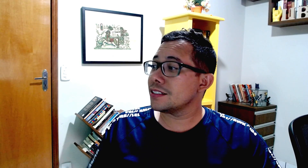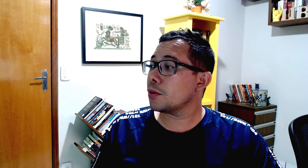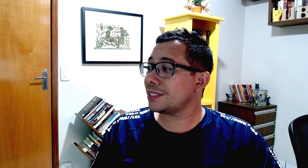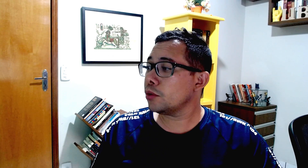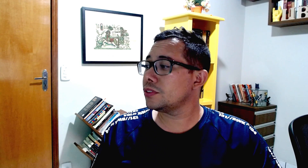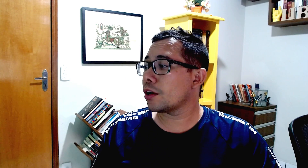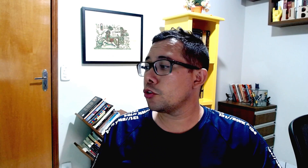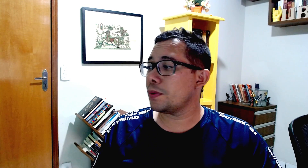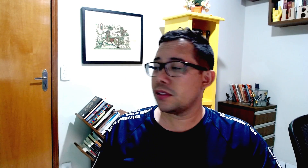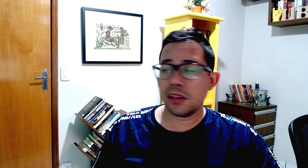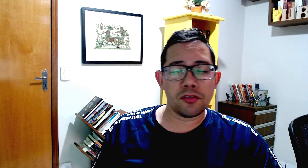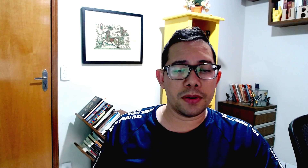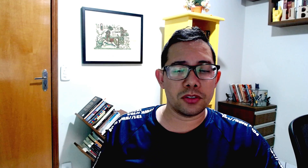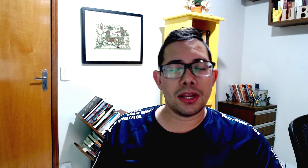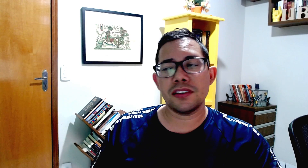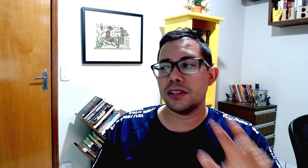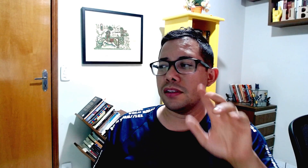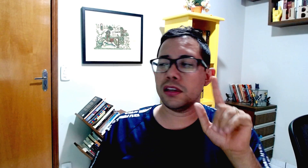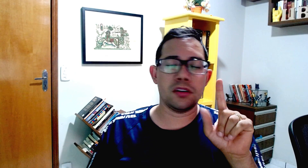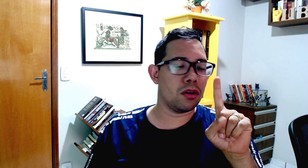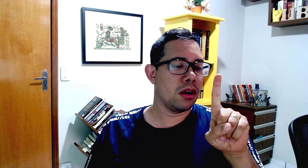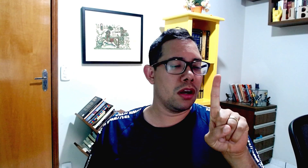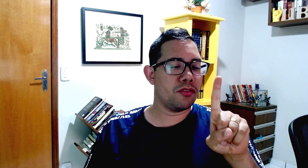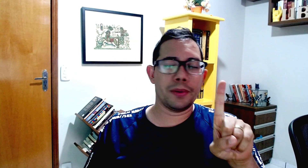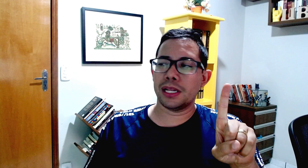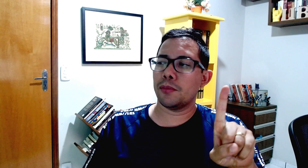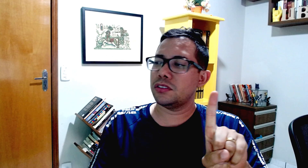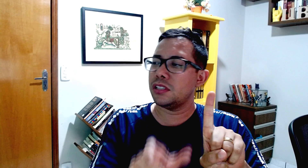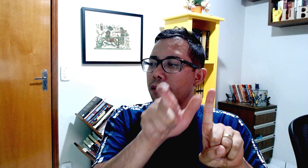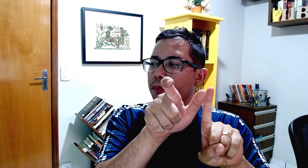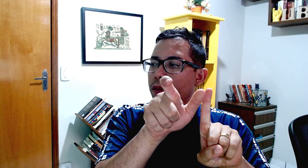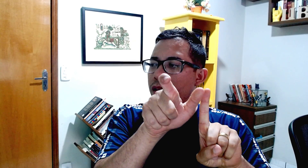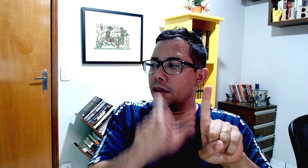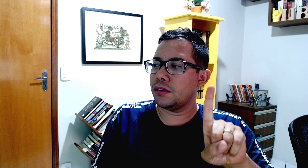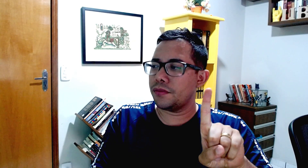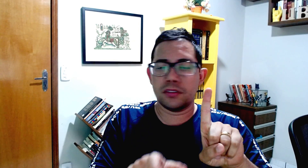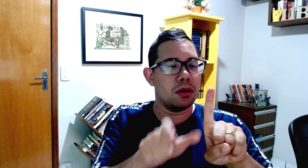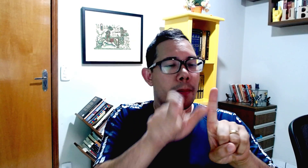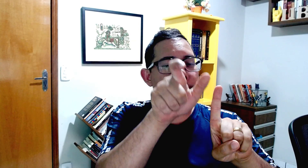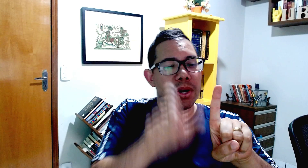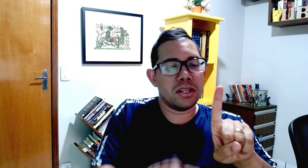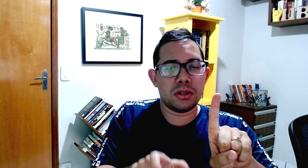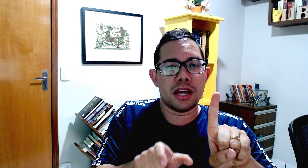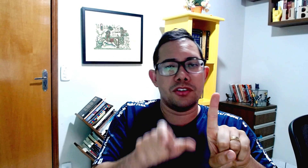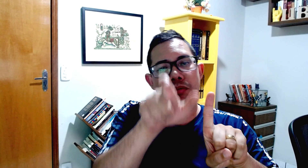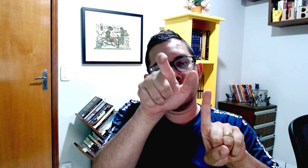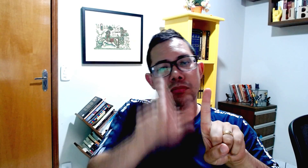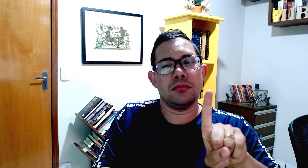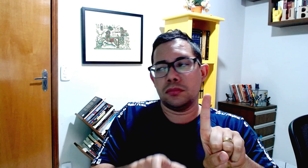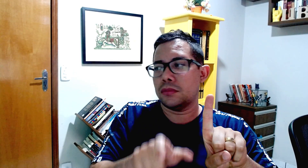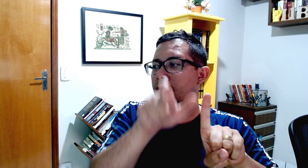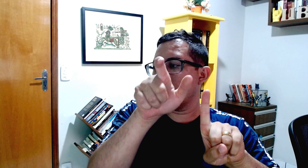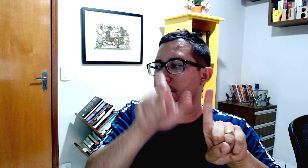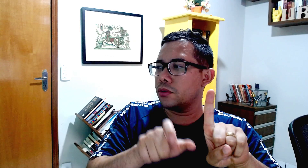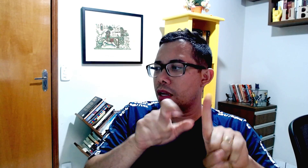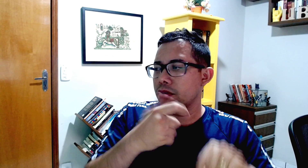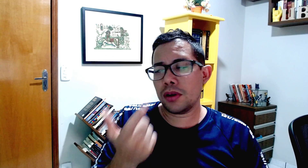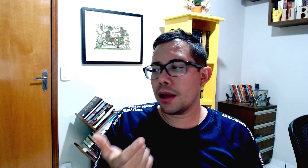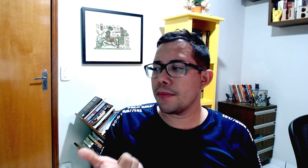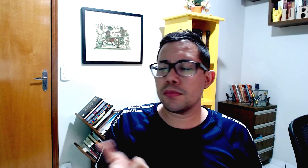mas tem um sinal específico para o personagem? Tem esse aqui, ó. Forma da mão assim e você faz assim, ó. Personagem. Tá? Personagem. Então é a mesma